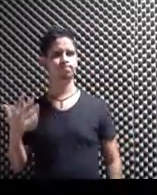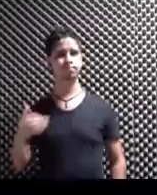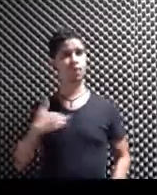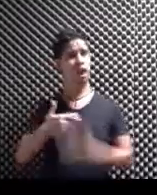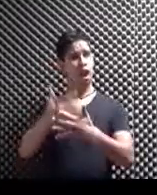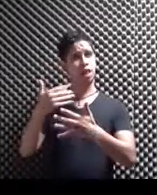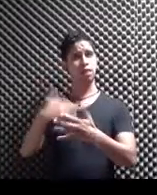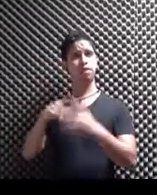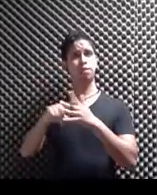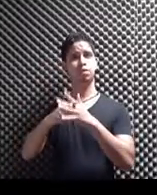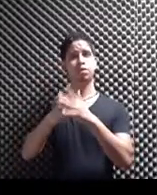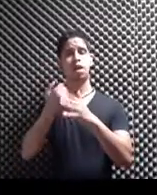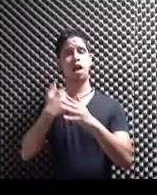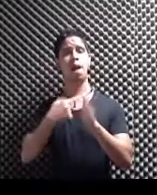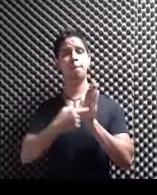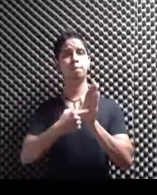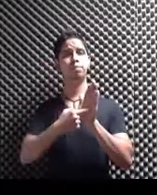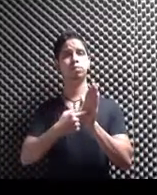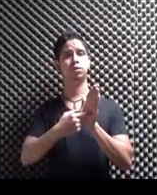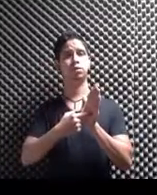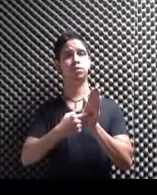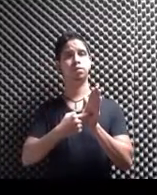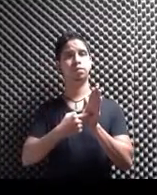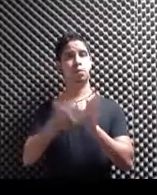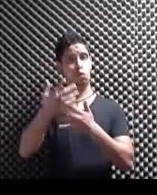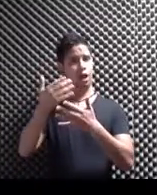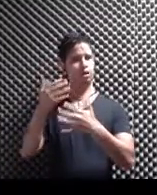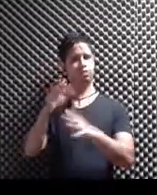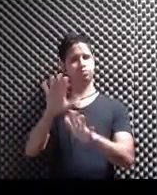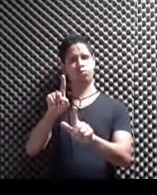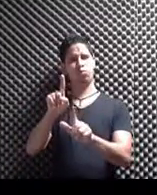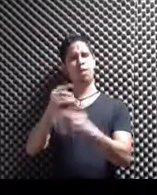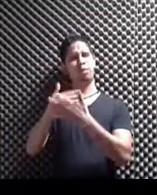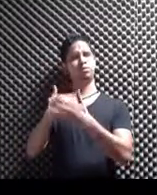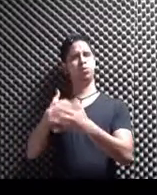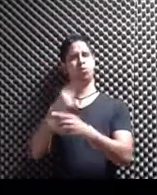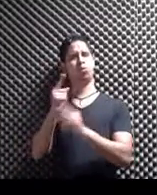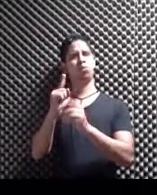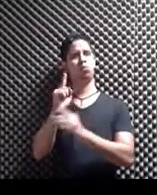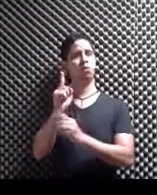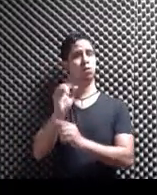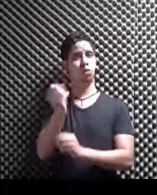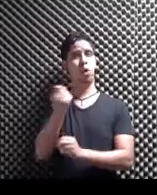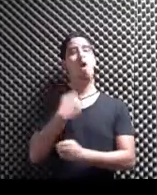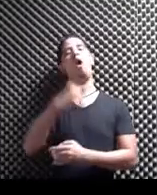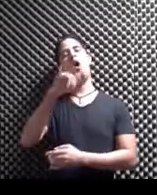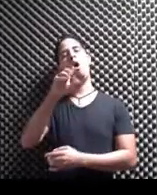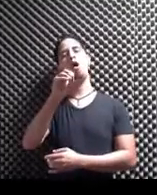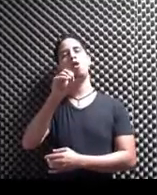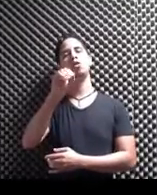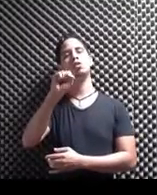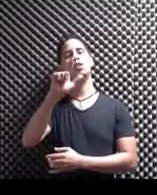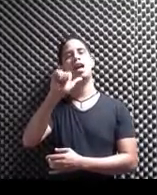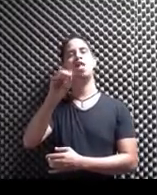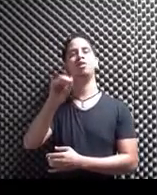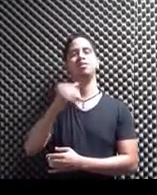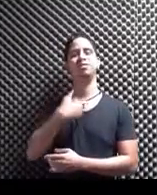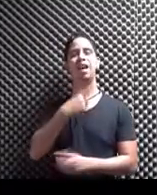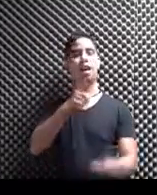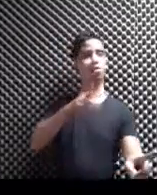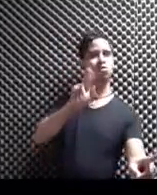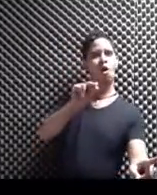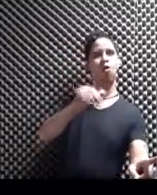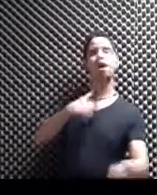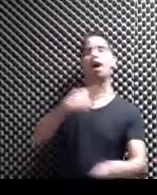antes de presentar a los invitados. Digo, antes de eso. Espérate, espérate, espérate. Dale. ¡Joselo! ¿Qué? Saludos.